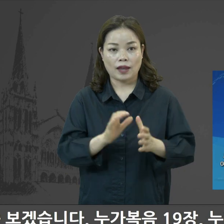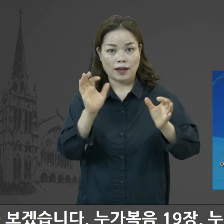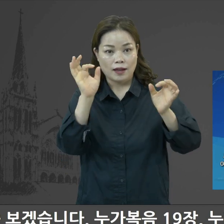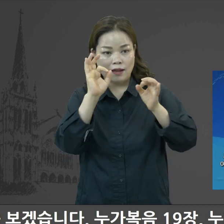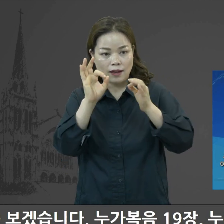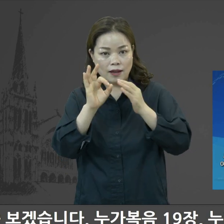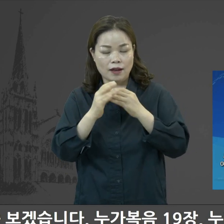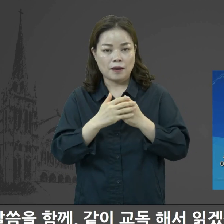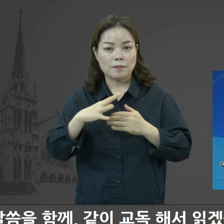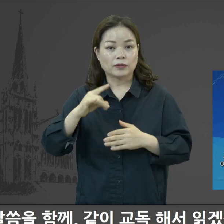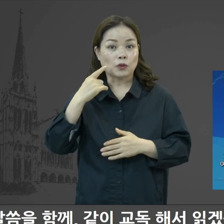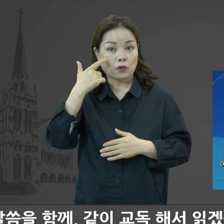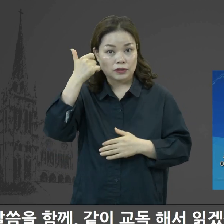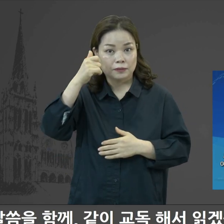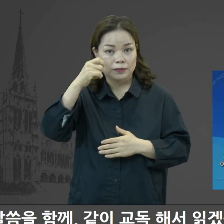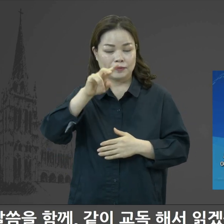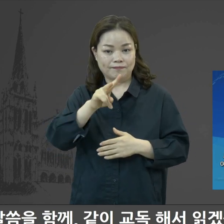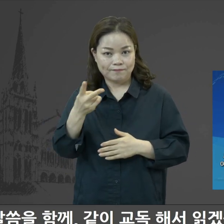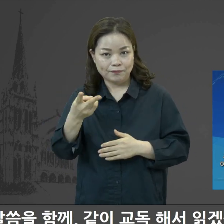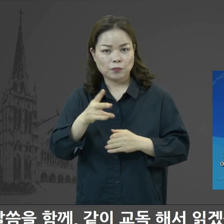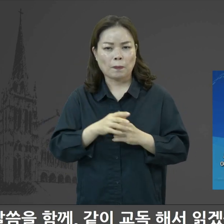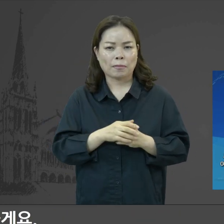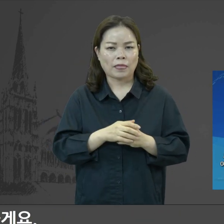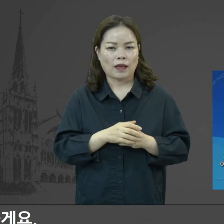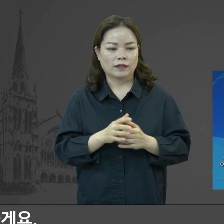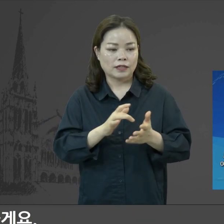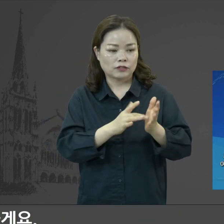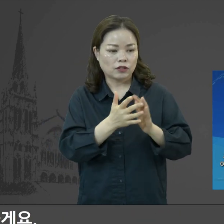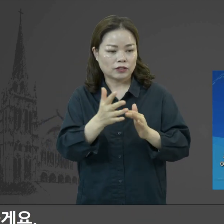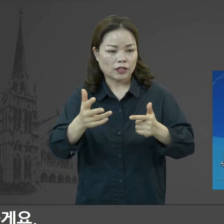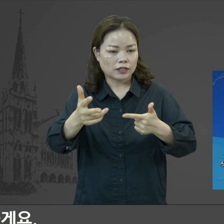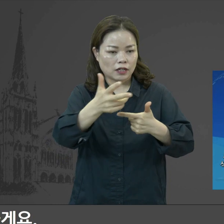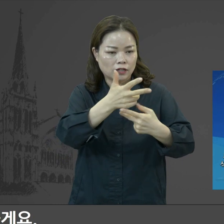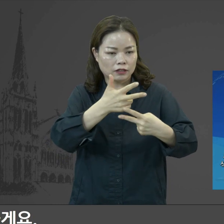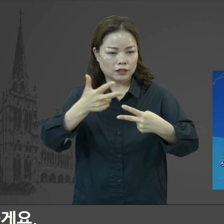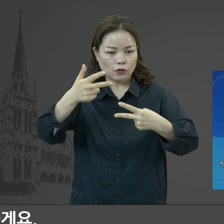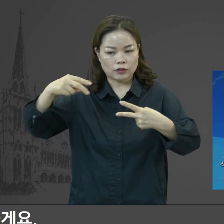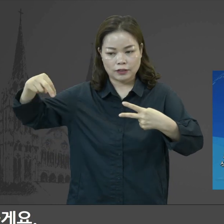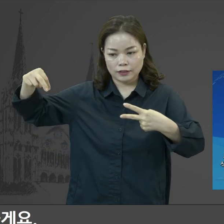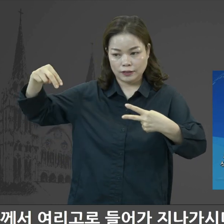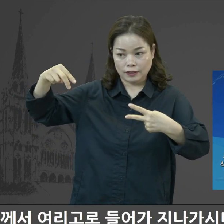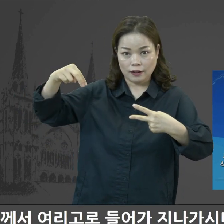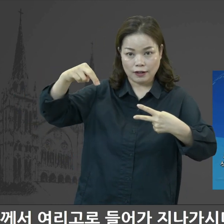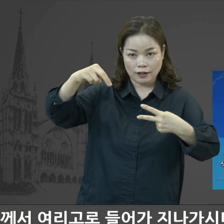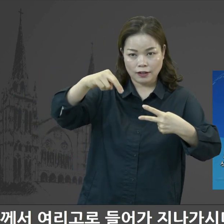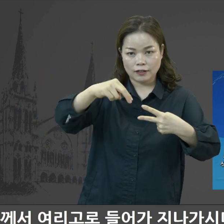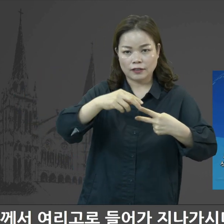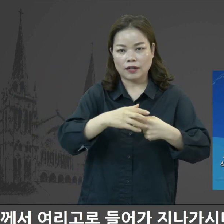찾으셨으면 제가 먼저 읽을게요. 예수께서 여리고로 들어가 지나가시더라.